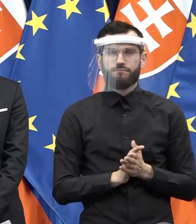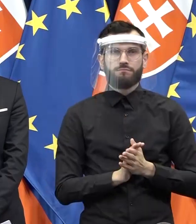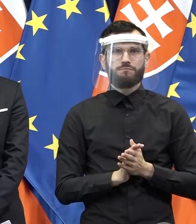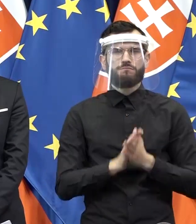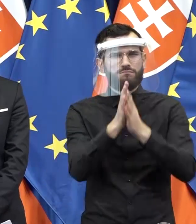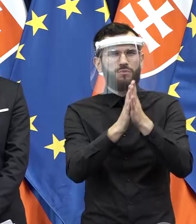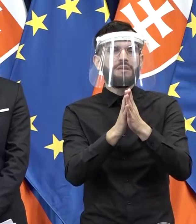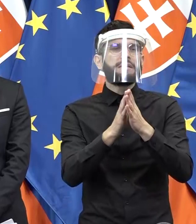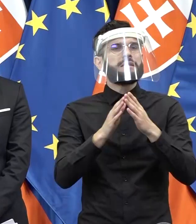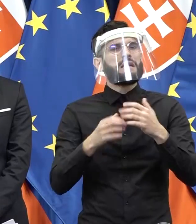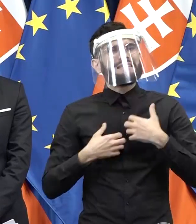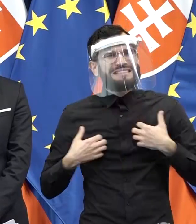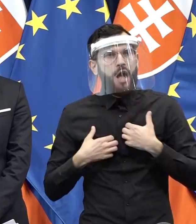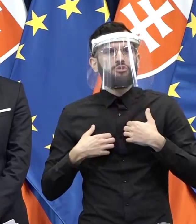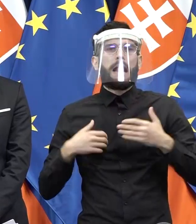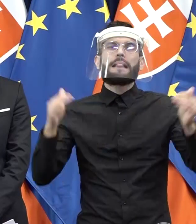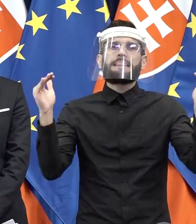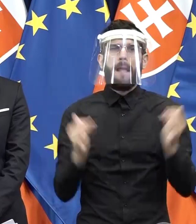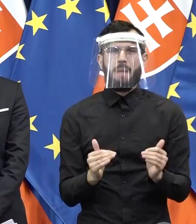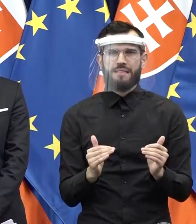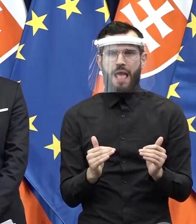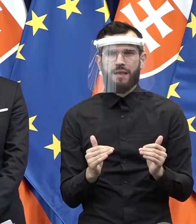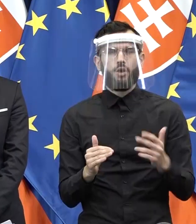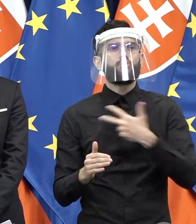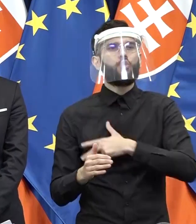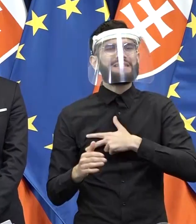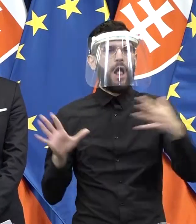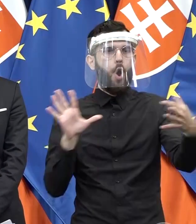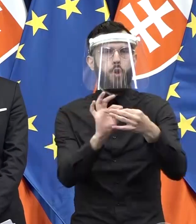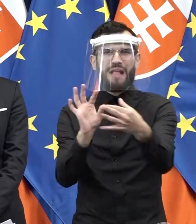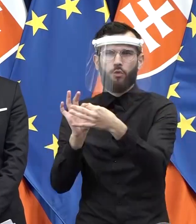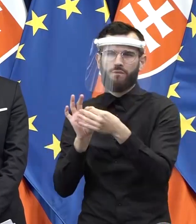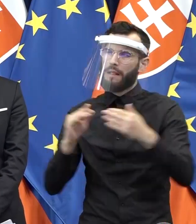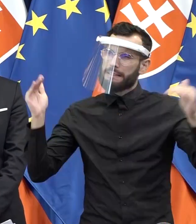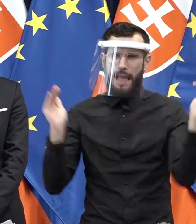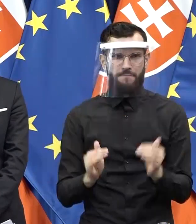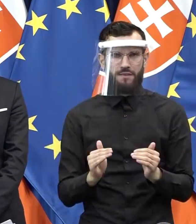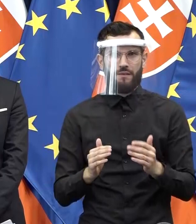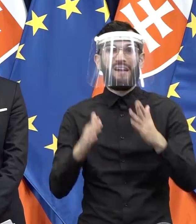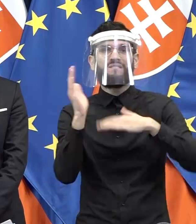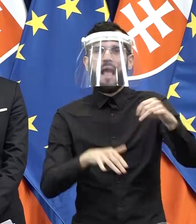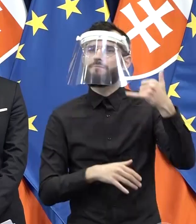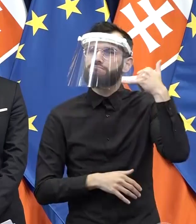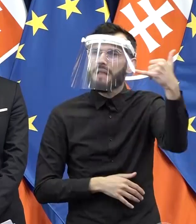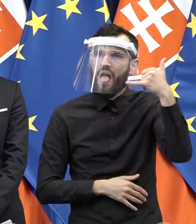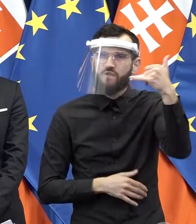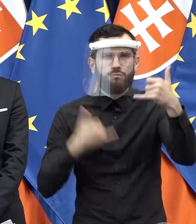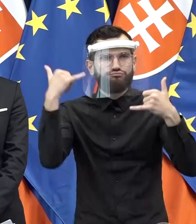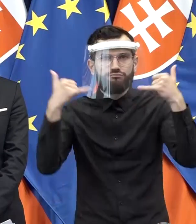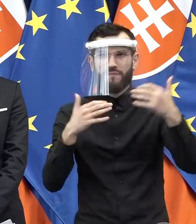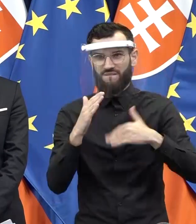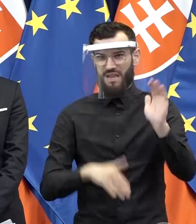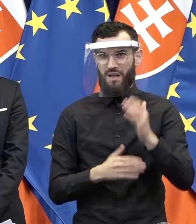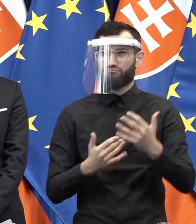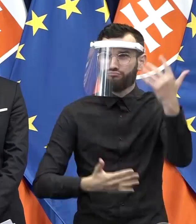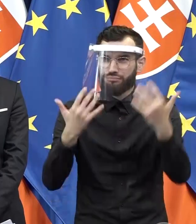naozaj eliminovať akýkoľvek sociálny kontakt s druhými ľuďmi, viacej telefonovať, viacej,